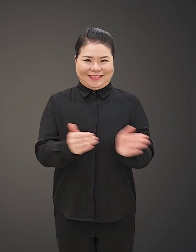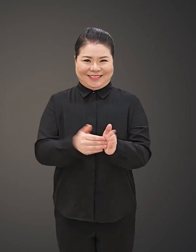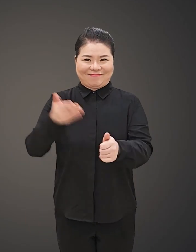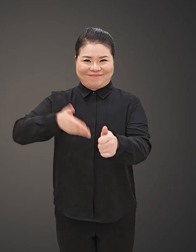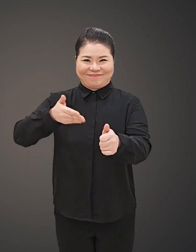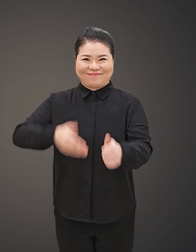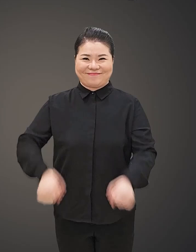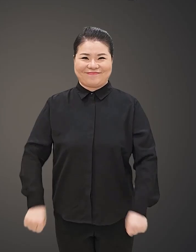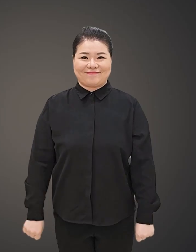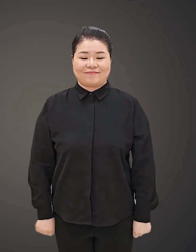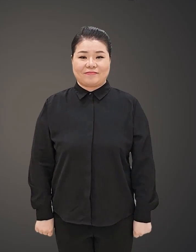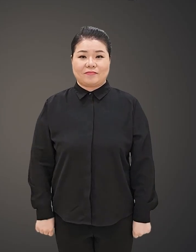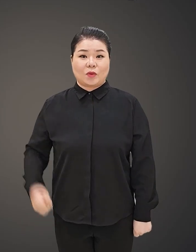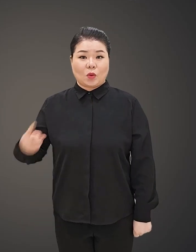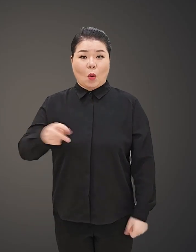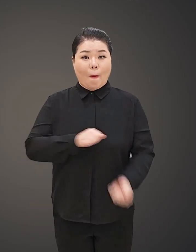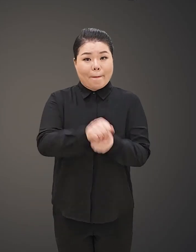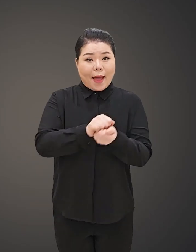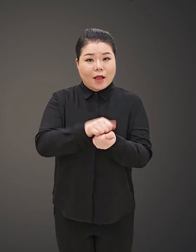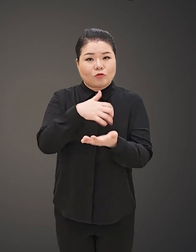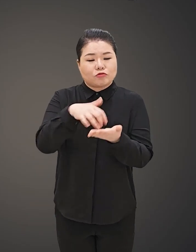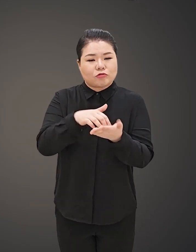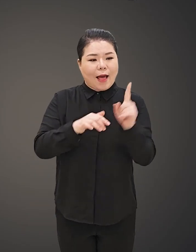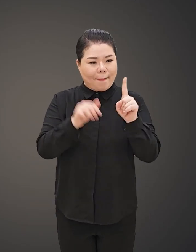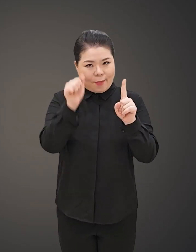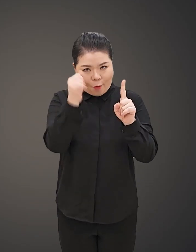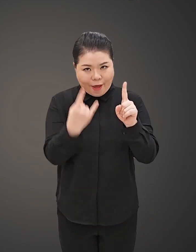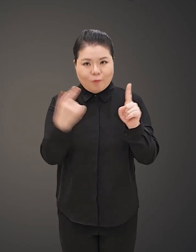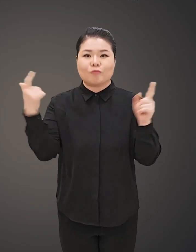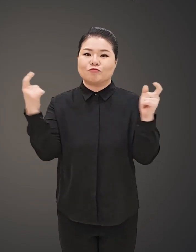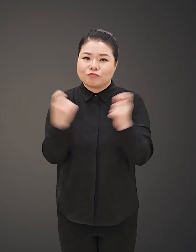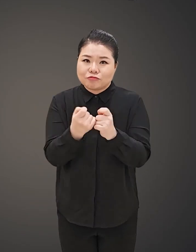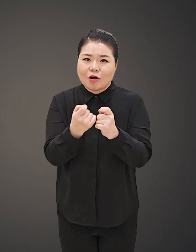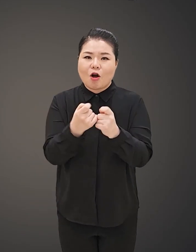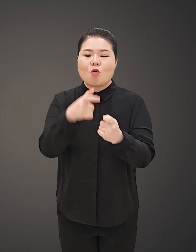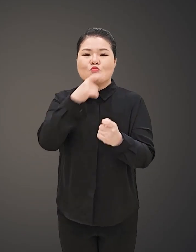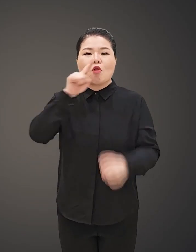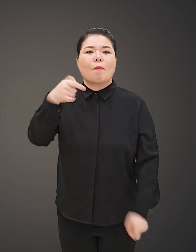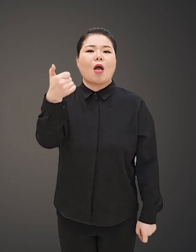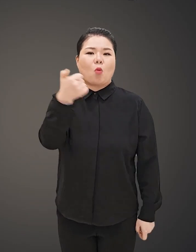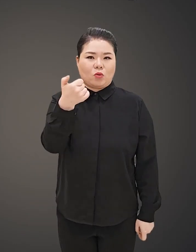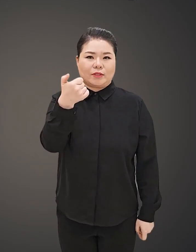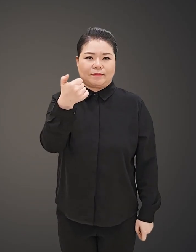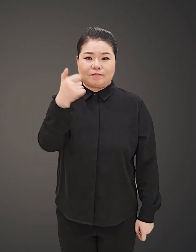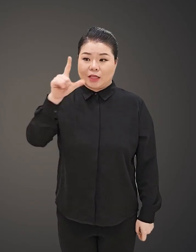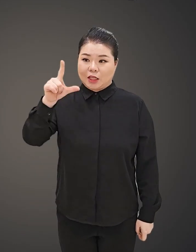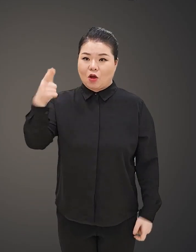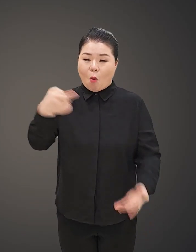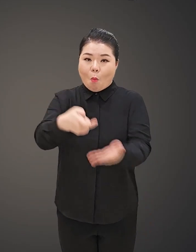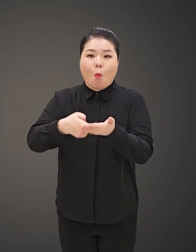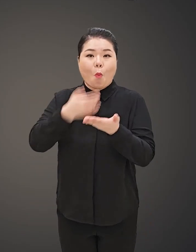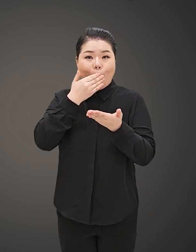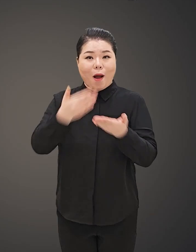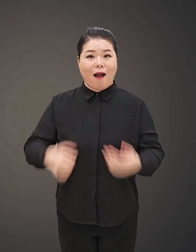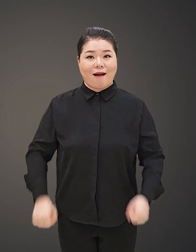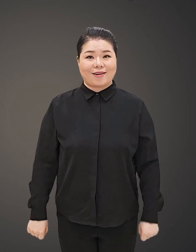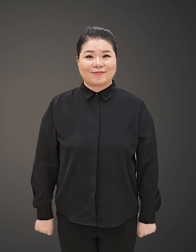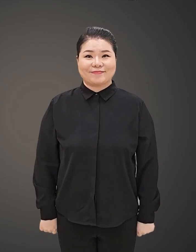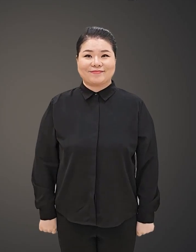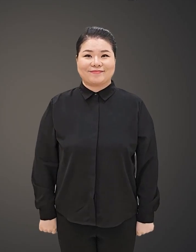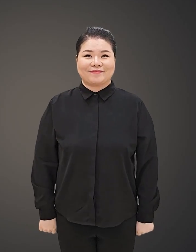끝내세요. 또한 빨래 횟수를 한 번 줄이는 것만으로도 물 150리터를 절약할 수 있습니다.